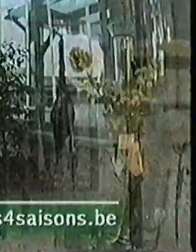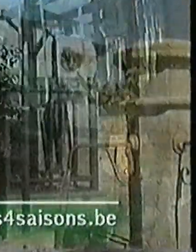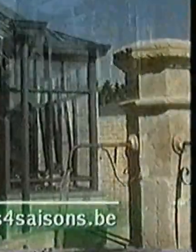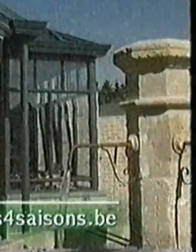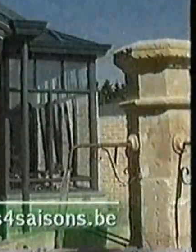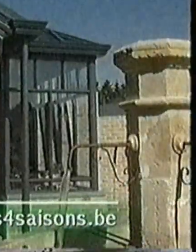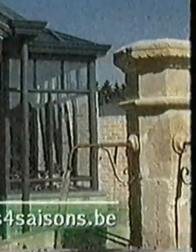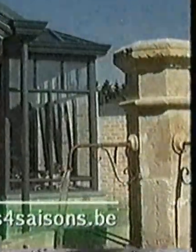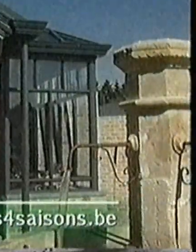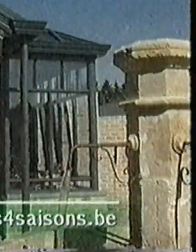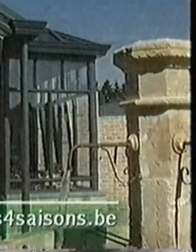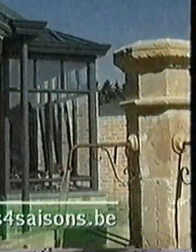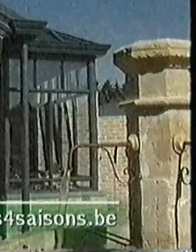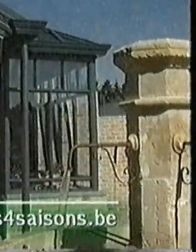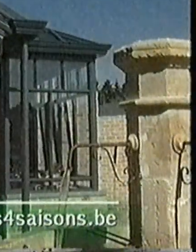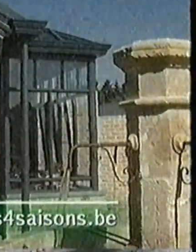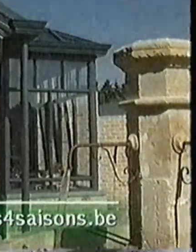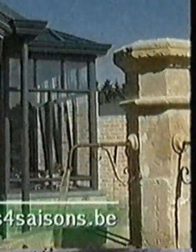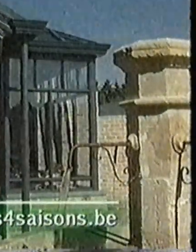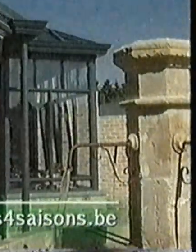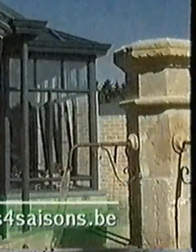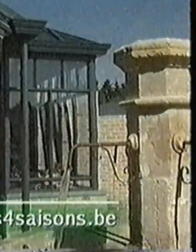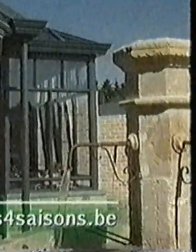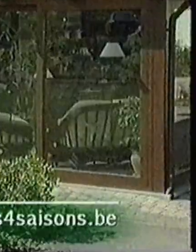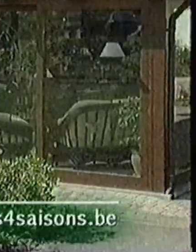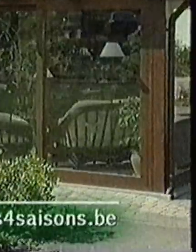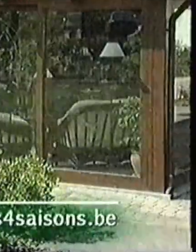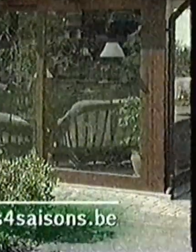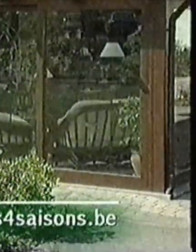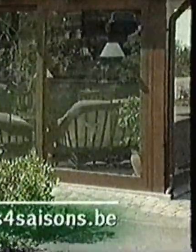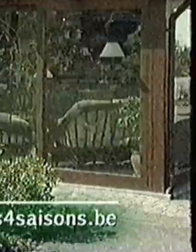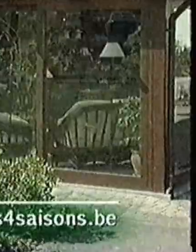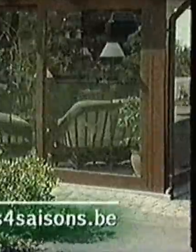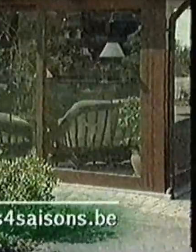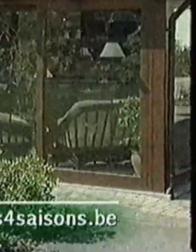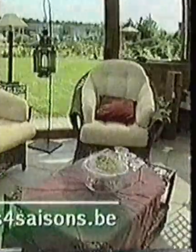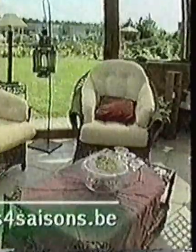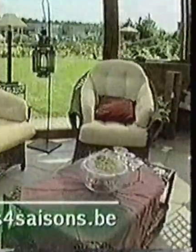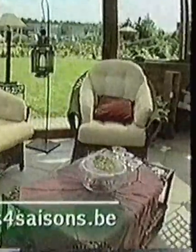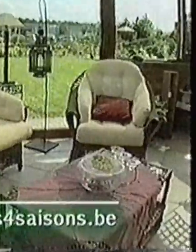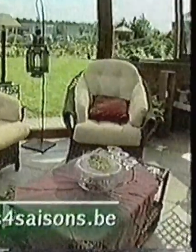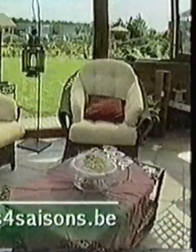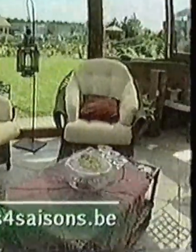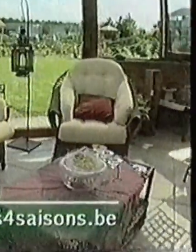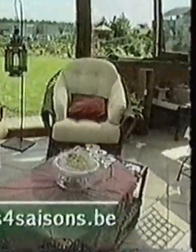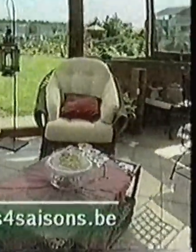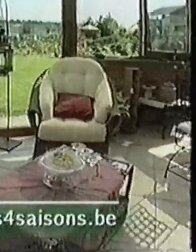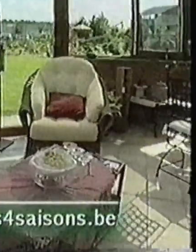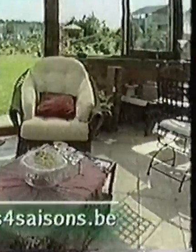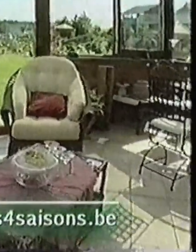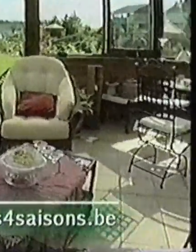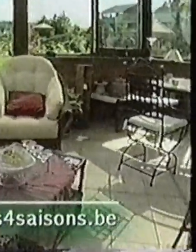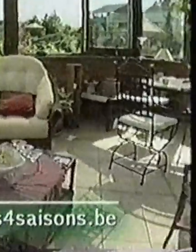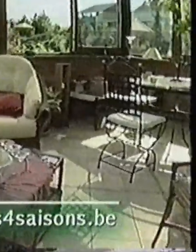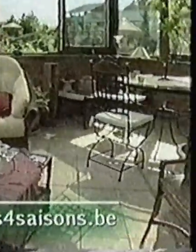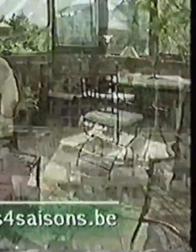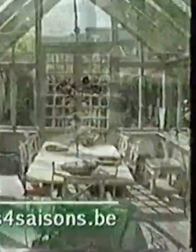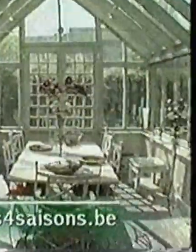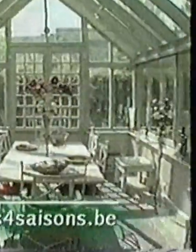Wallonie. 7 vérandas d'expo et un grand choix de mobilier et de décoration.